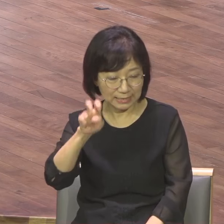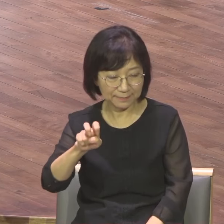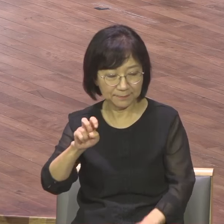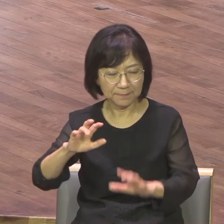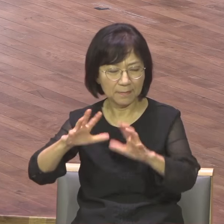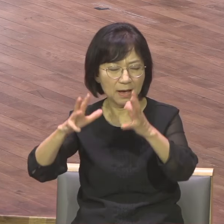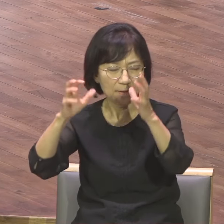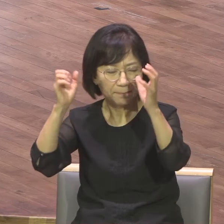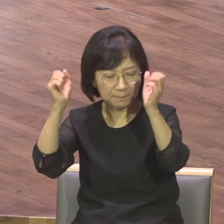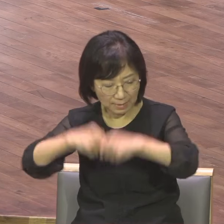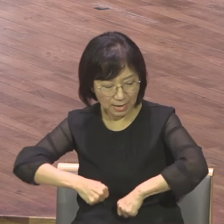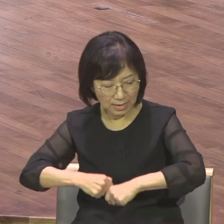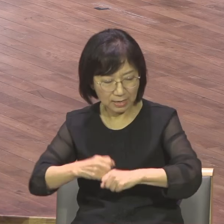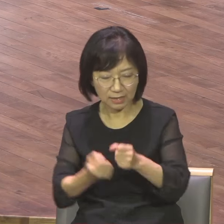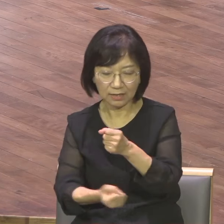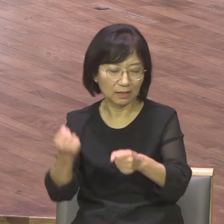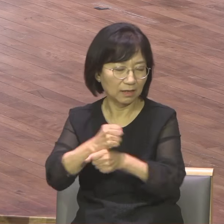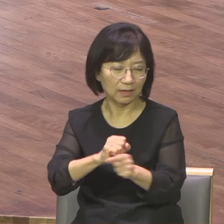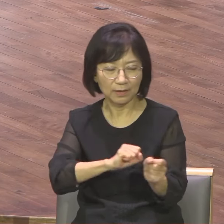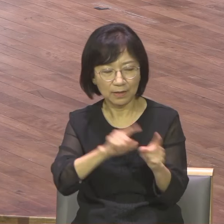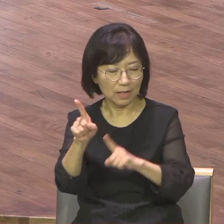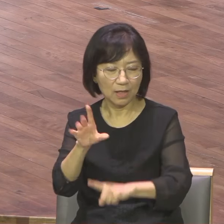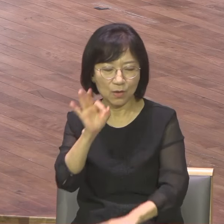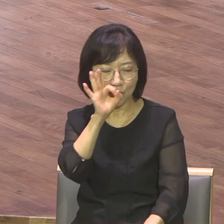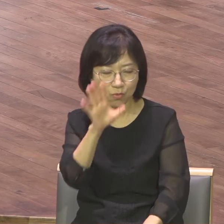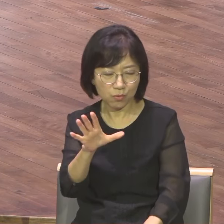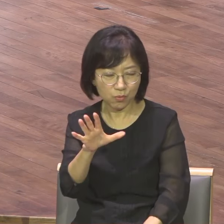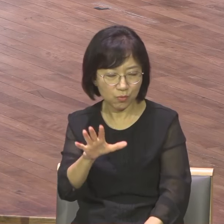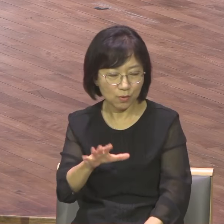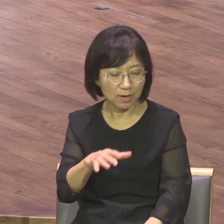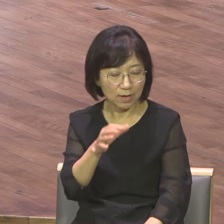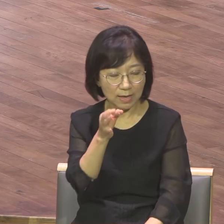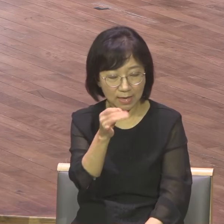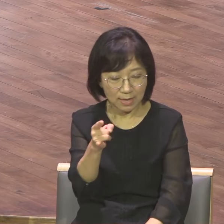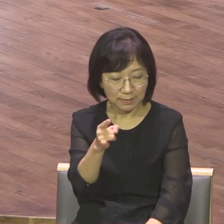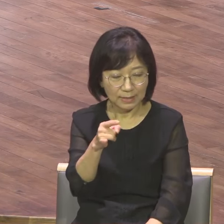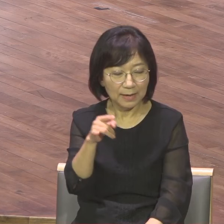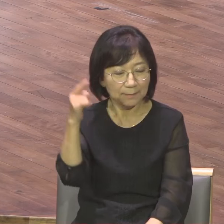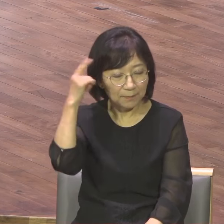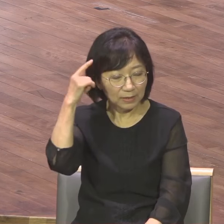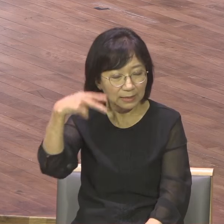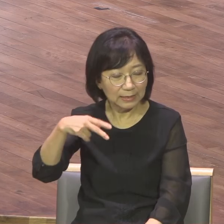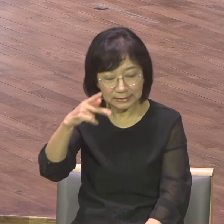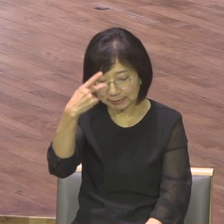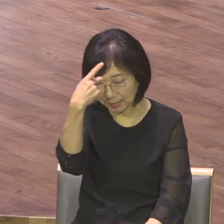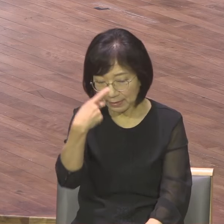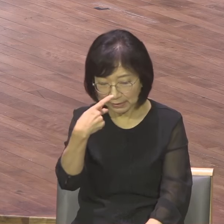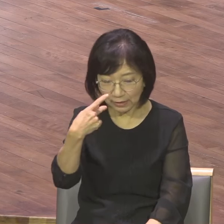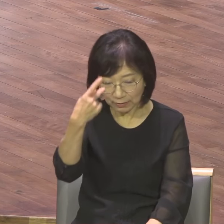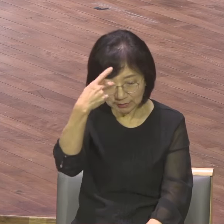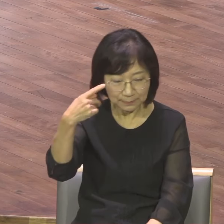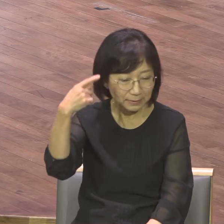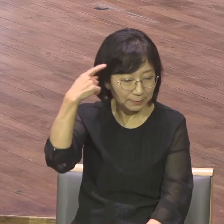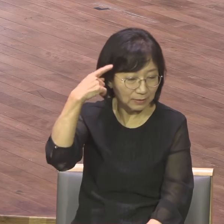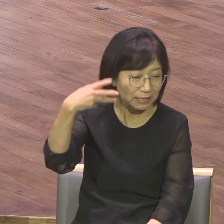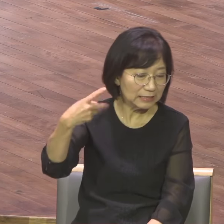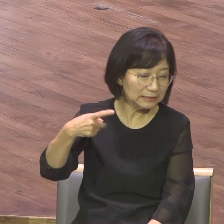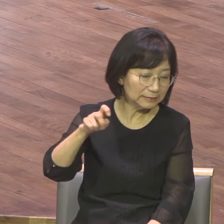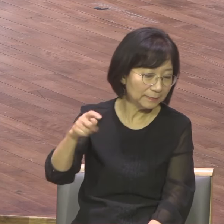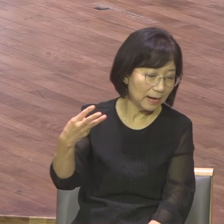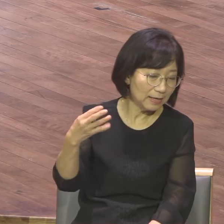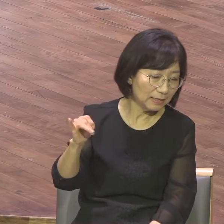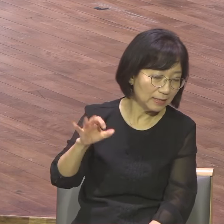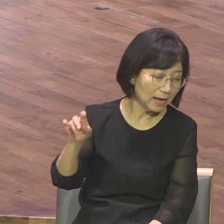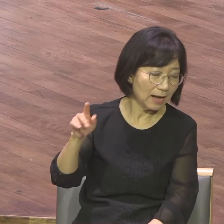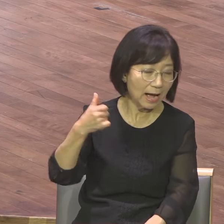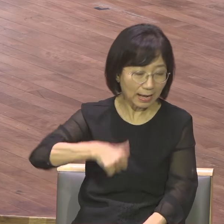이루지 못할 것이며 같이 읽읍시다. 에브라임의 머리는 사마리아요 사마리아의 머리는 르말리아 아들이니라. 만일